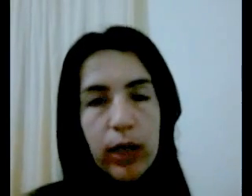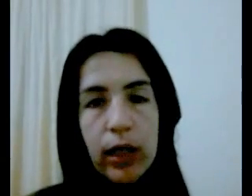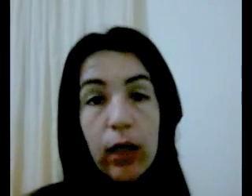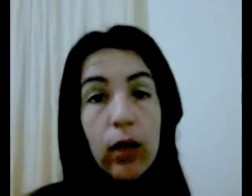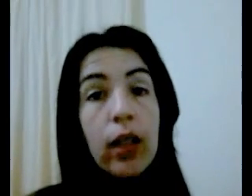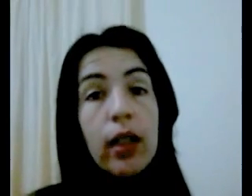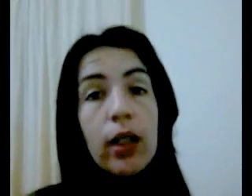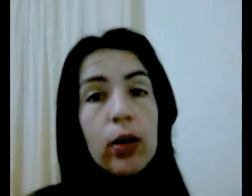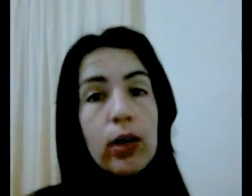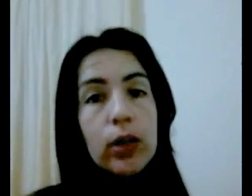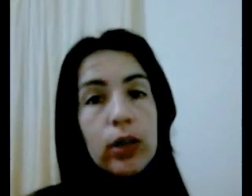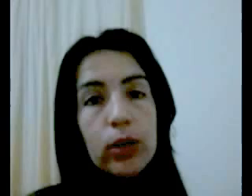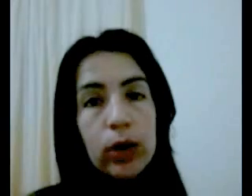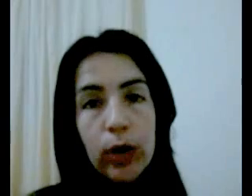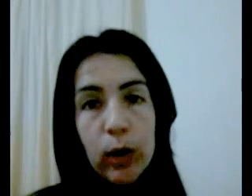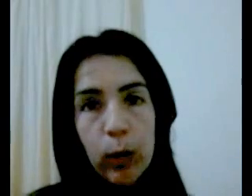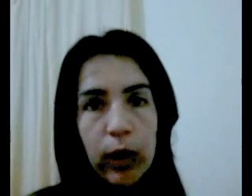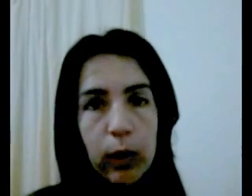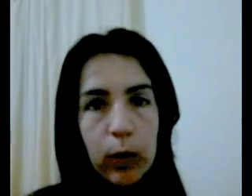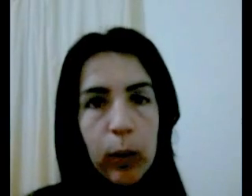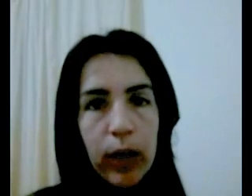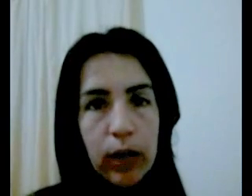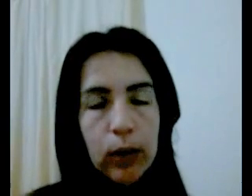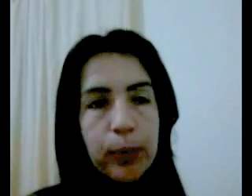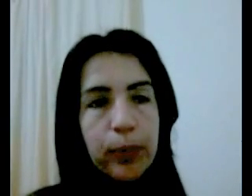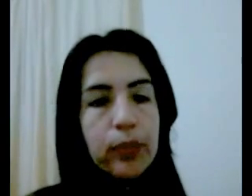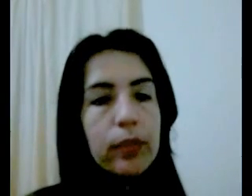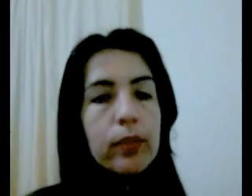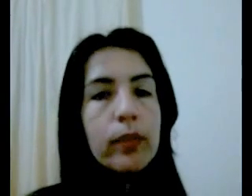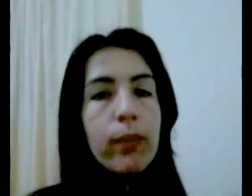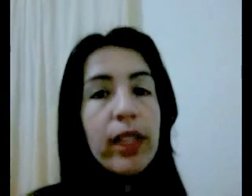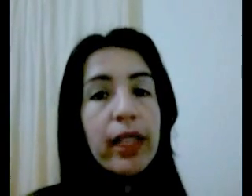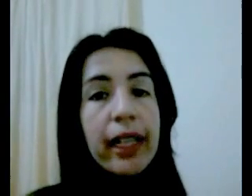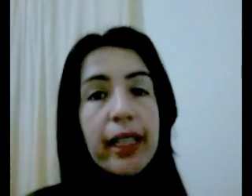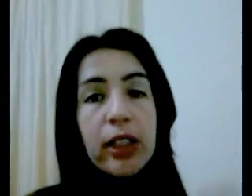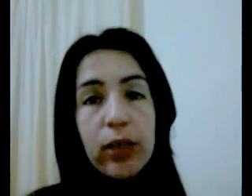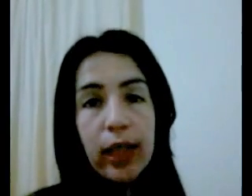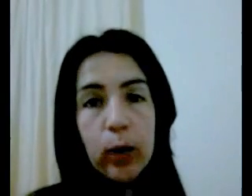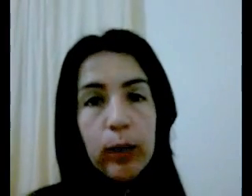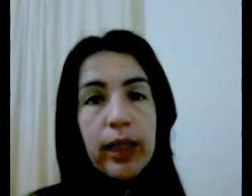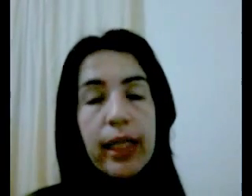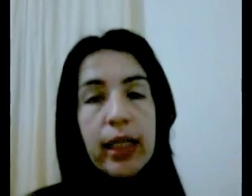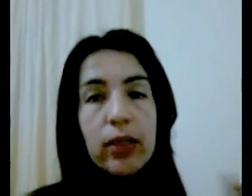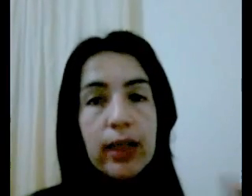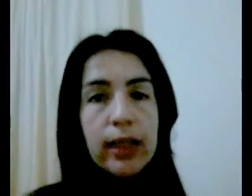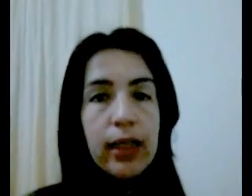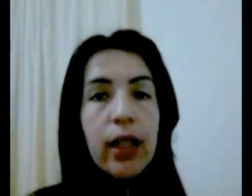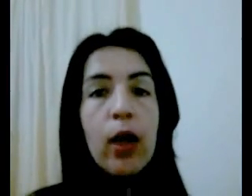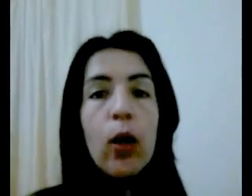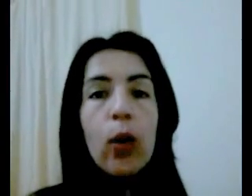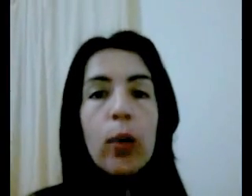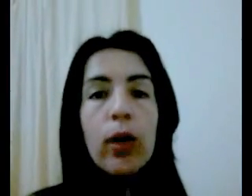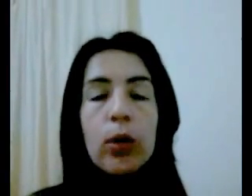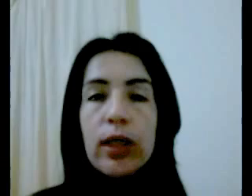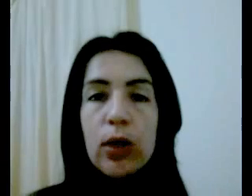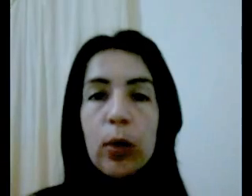me atendendo, enquanto não tiver espermograma do meu marido. E aí ele tinha falado pra mim que ele ia fazer uma ultrassom